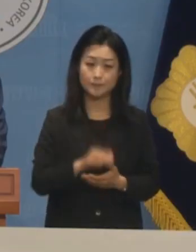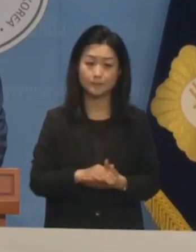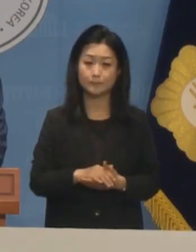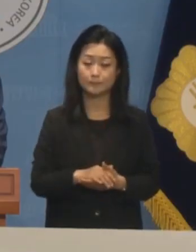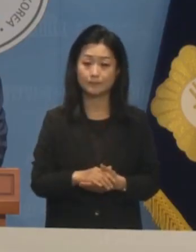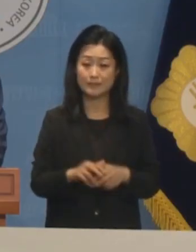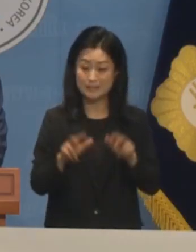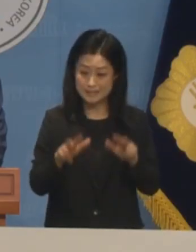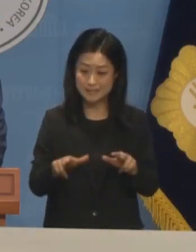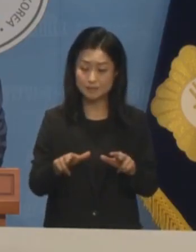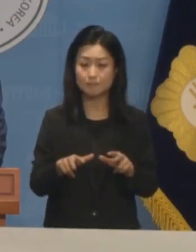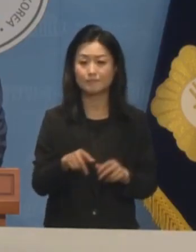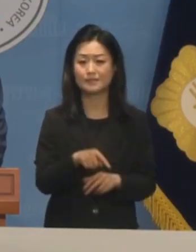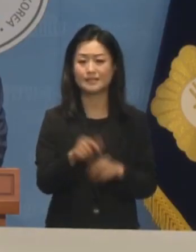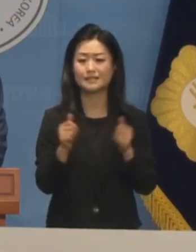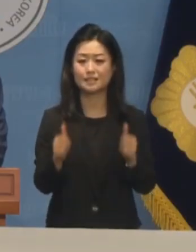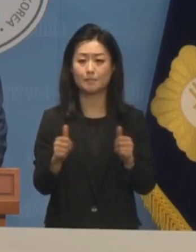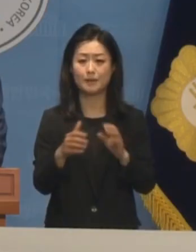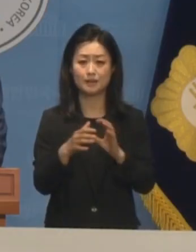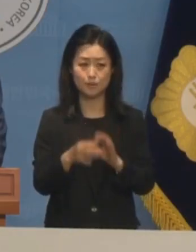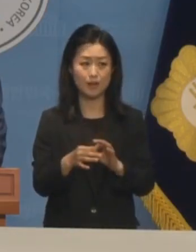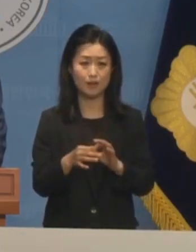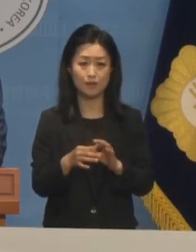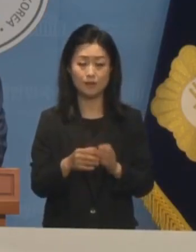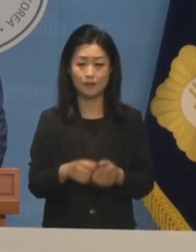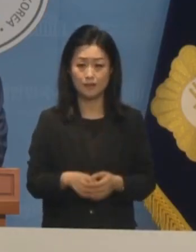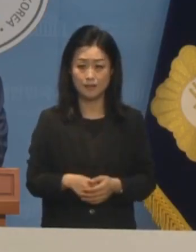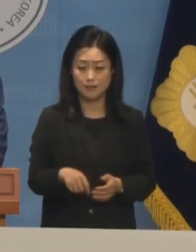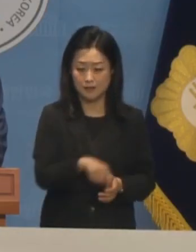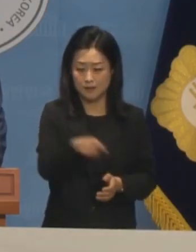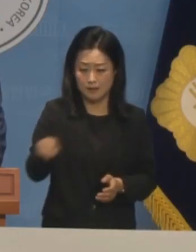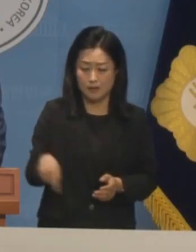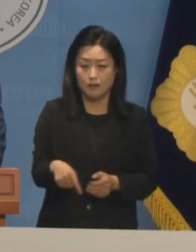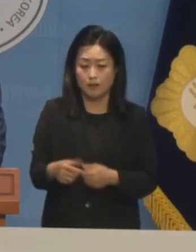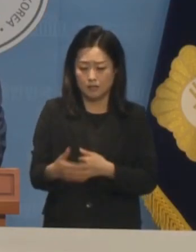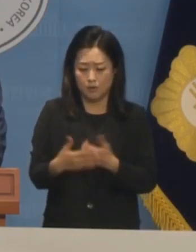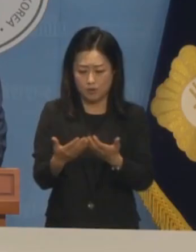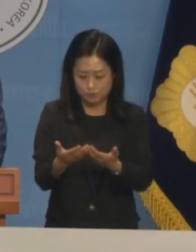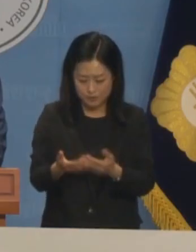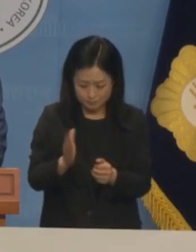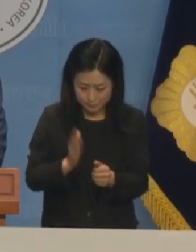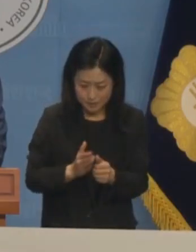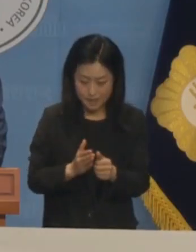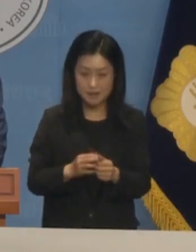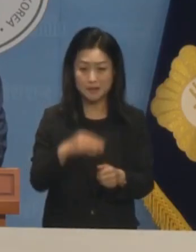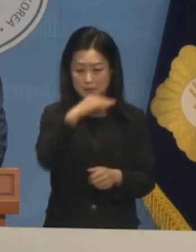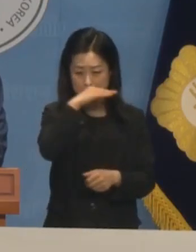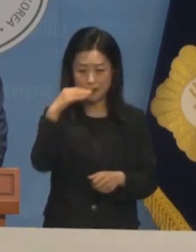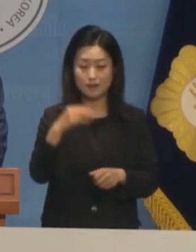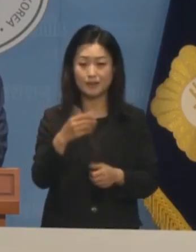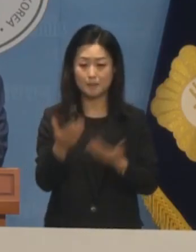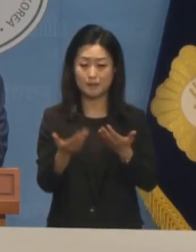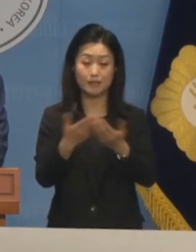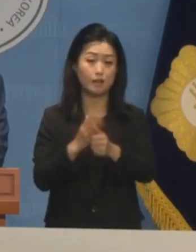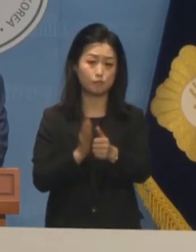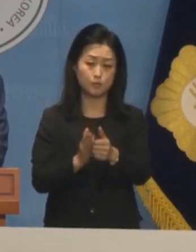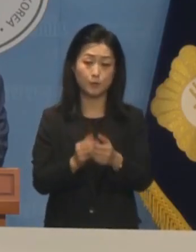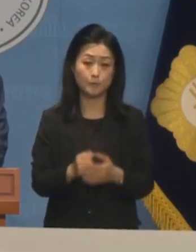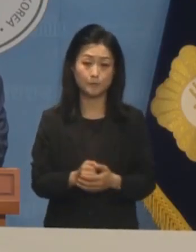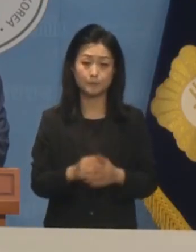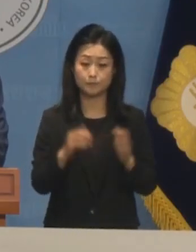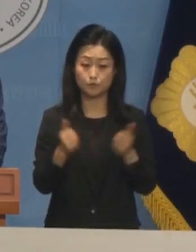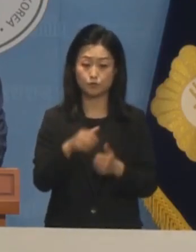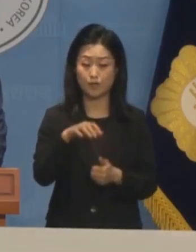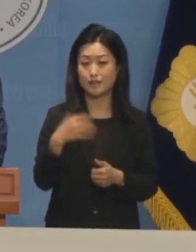다음이 아니라 이번 판결부터 바로잡을 수 있는 용기를 내주시기를 간곡히 부탁드립니다. 아울러